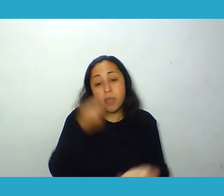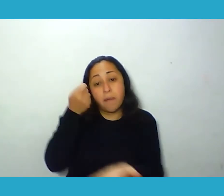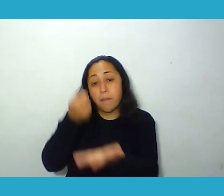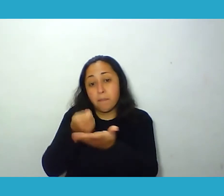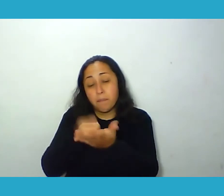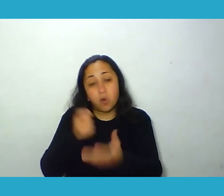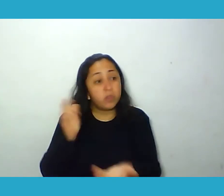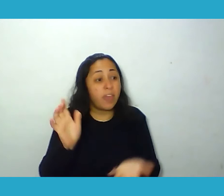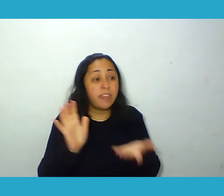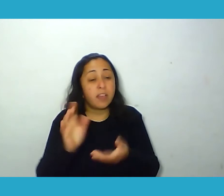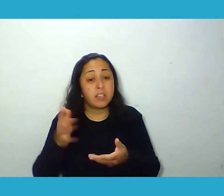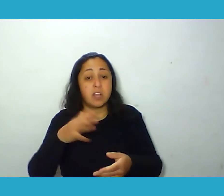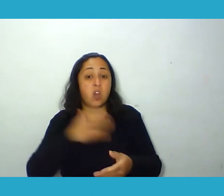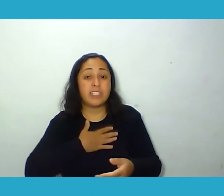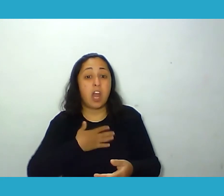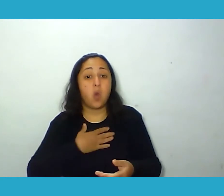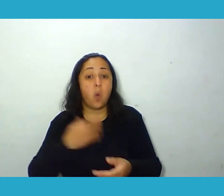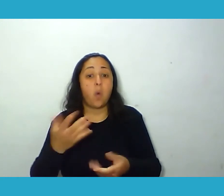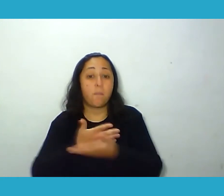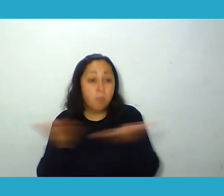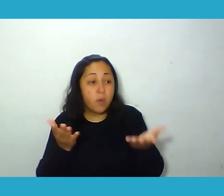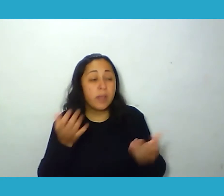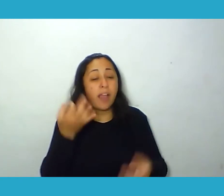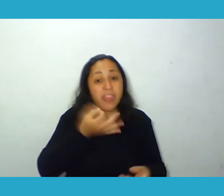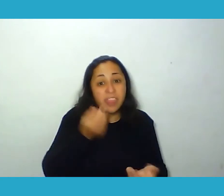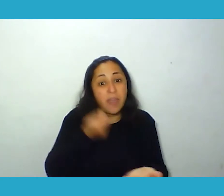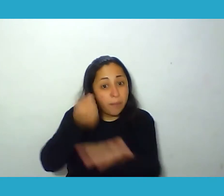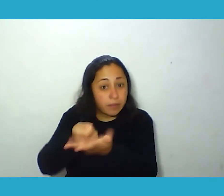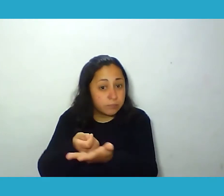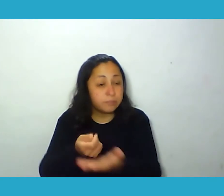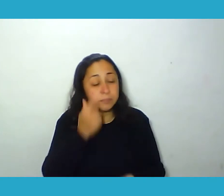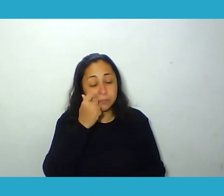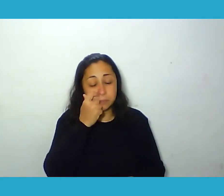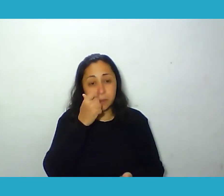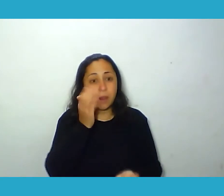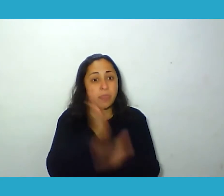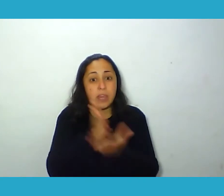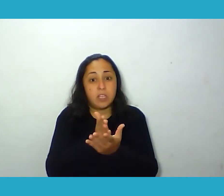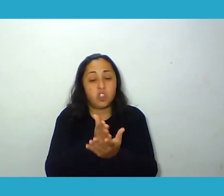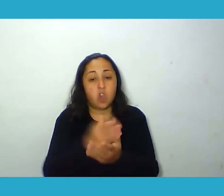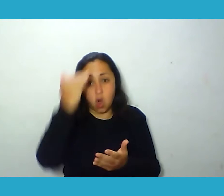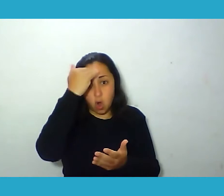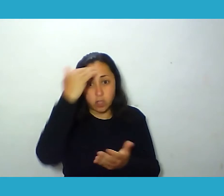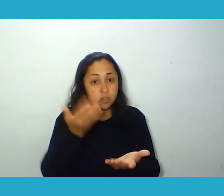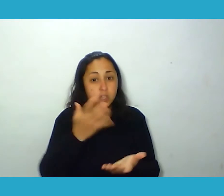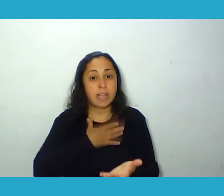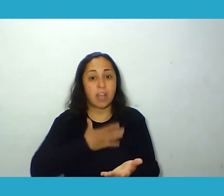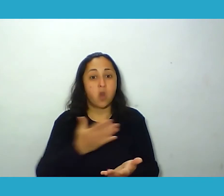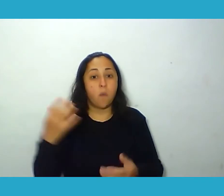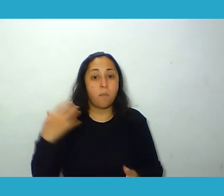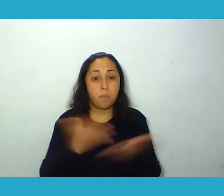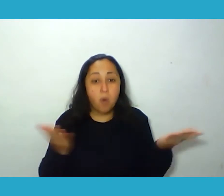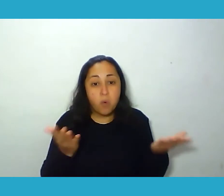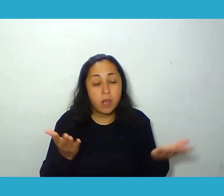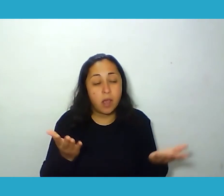pública. Cuando se llevaron al hospital y los vecinos tuvieron que reclamar un derecho constitucional que es la salud pública. Conceptualiza la salud